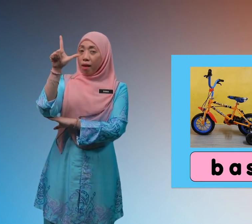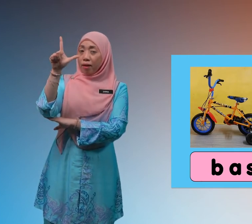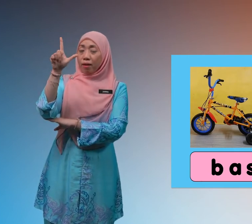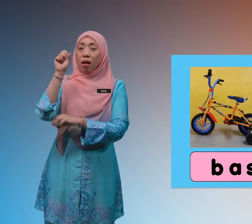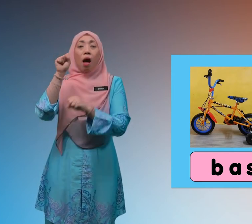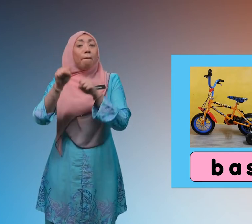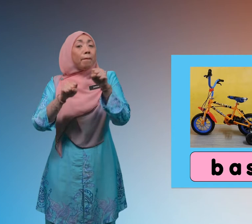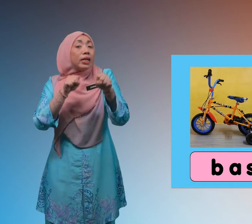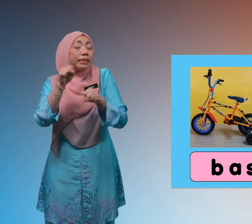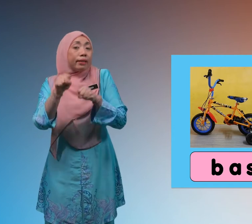B-A-S-I-K-A-L. Basikal.